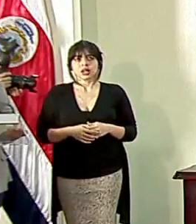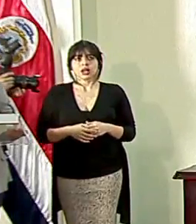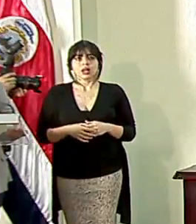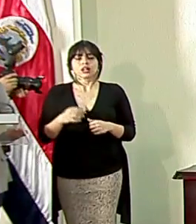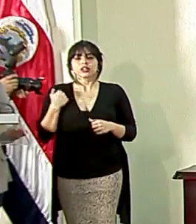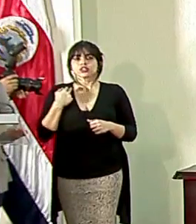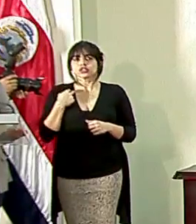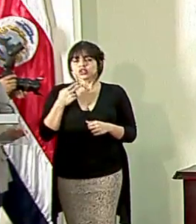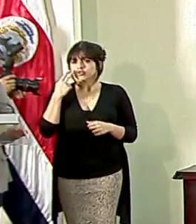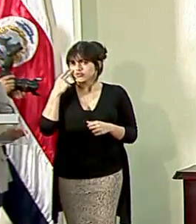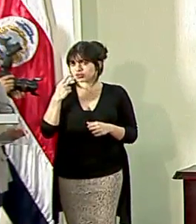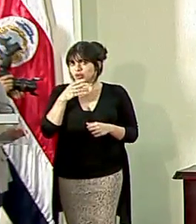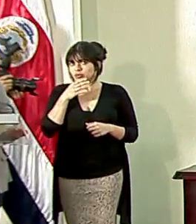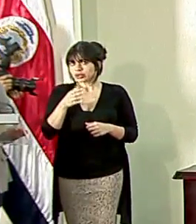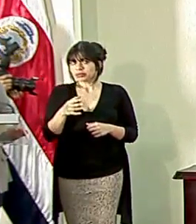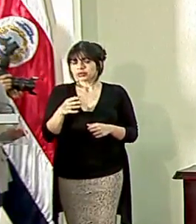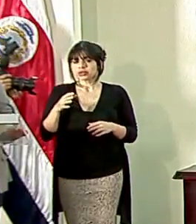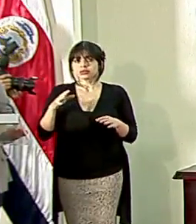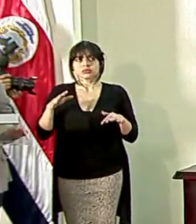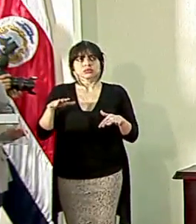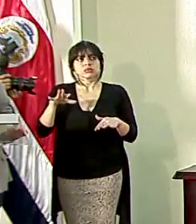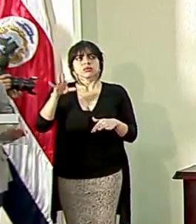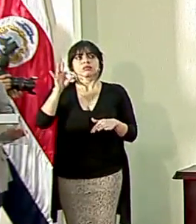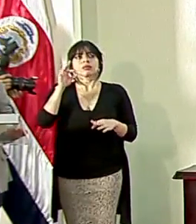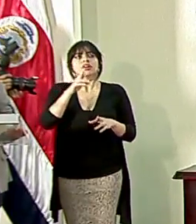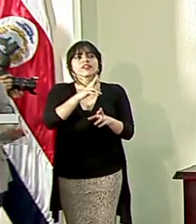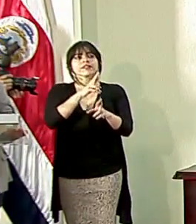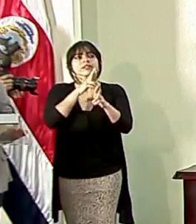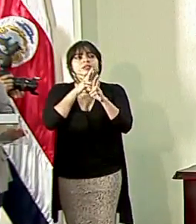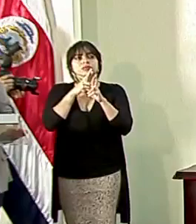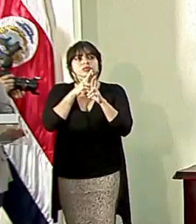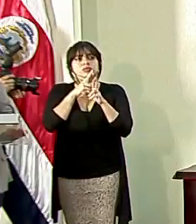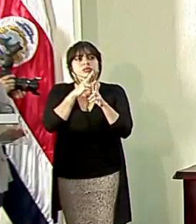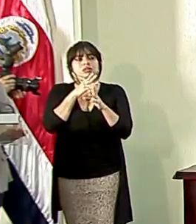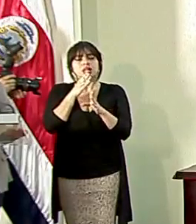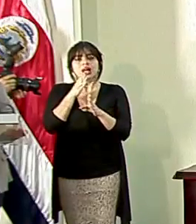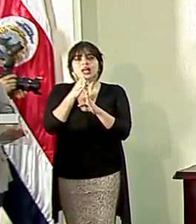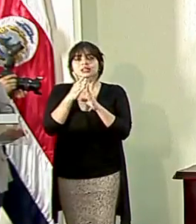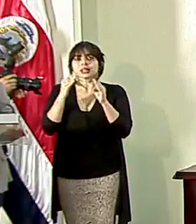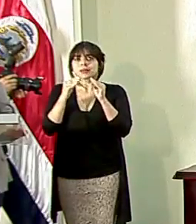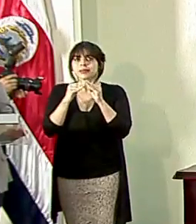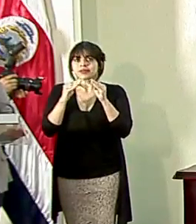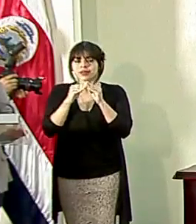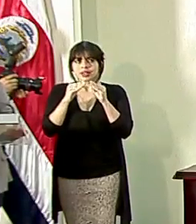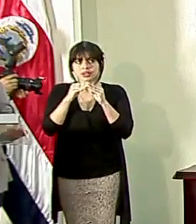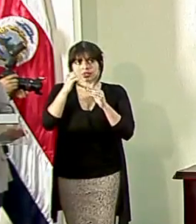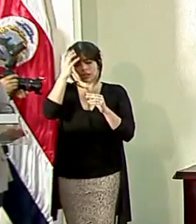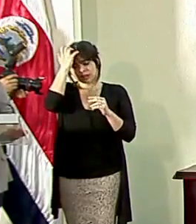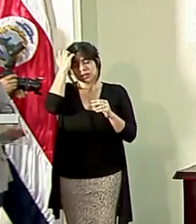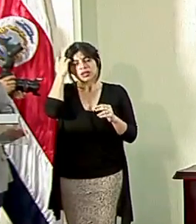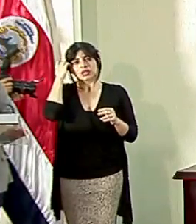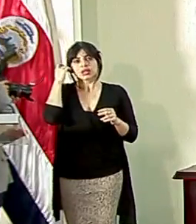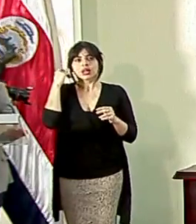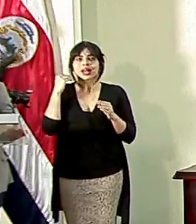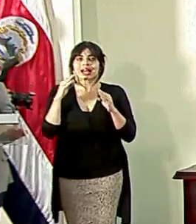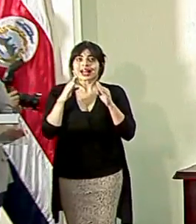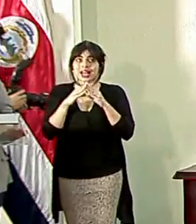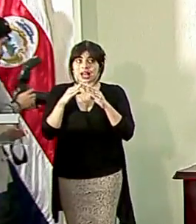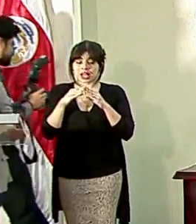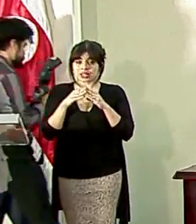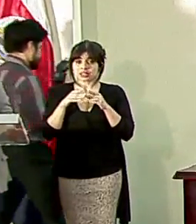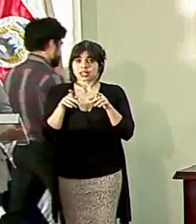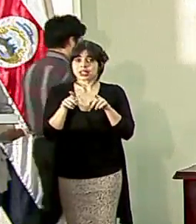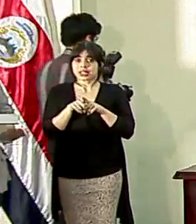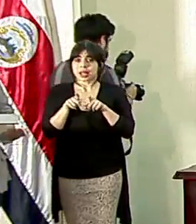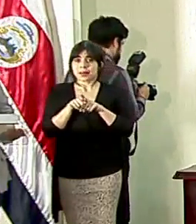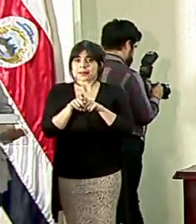la observación de que no encontramos la respuesta hacia las viviendas, casas que quedaron